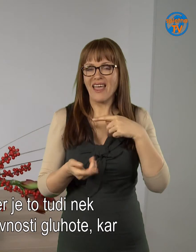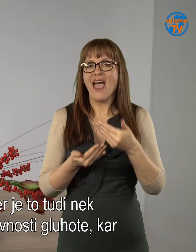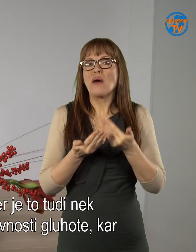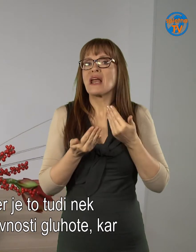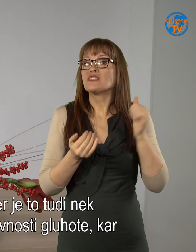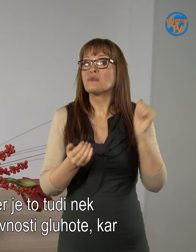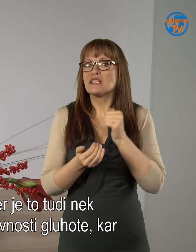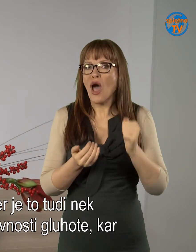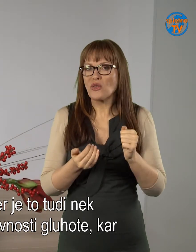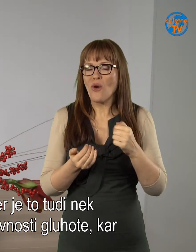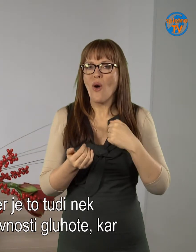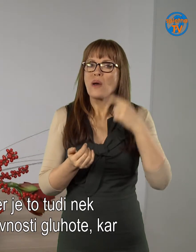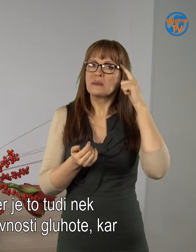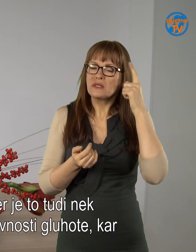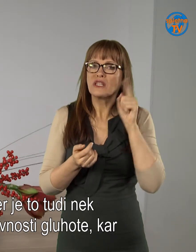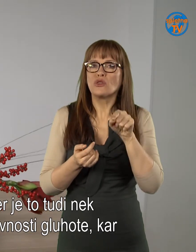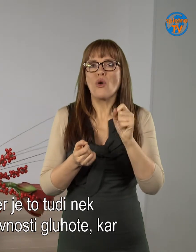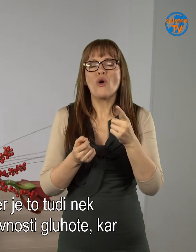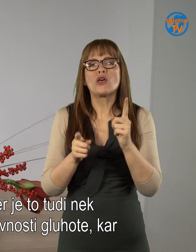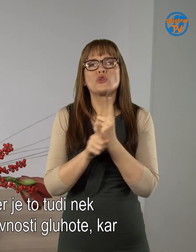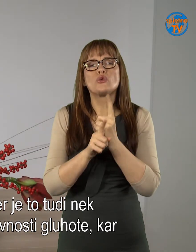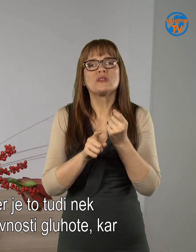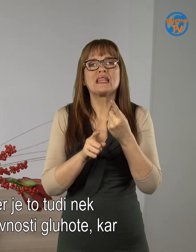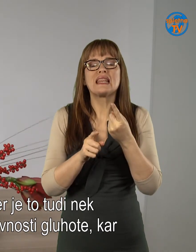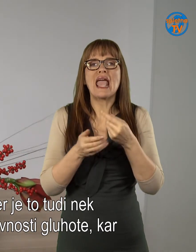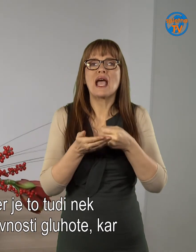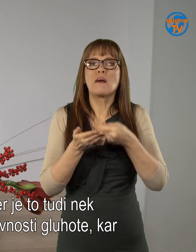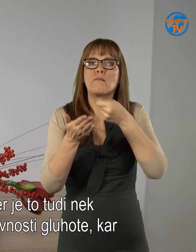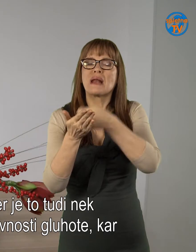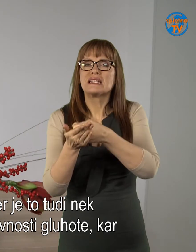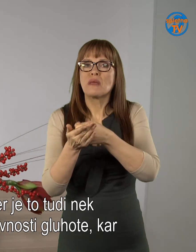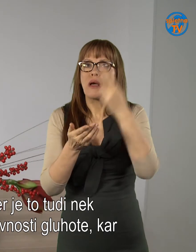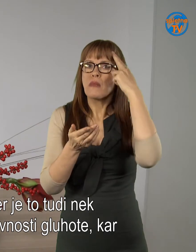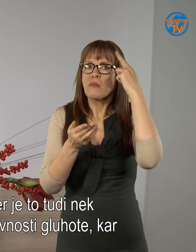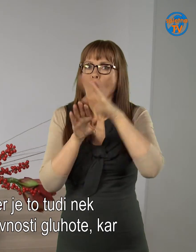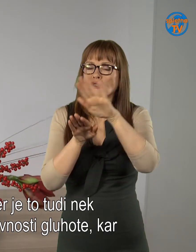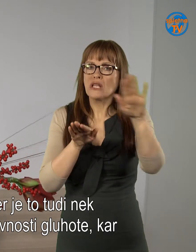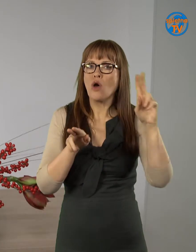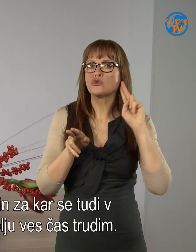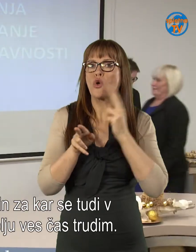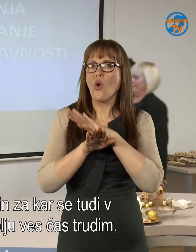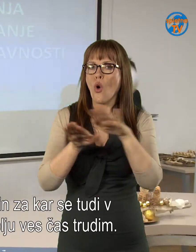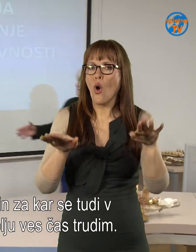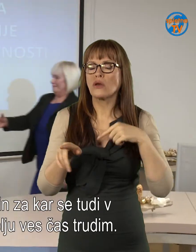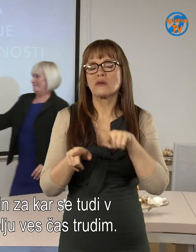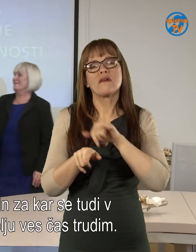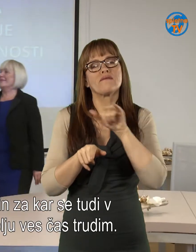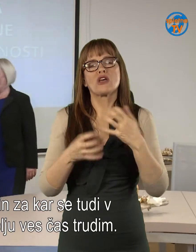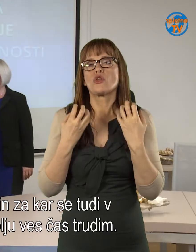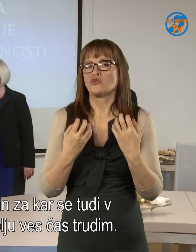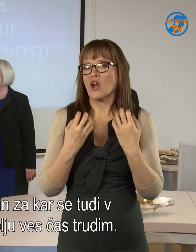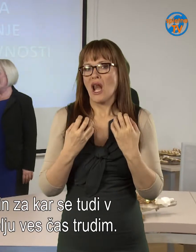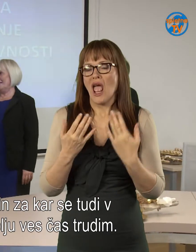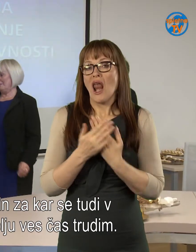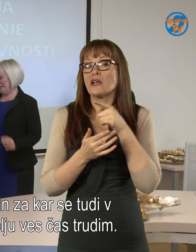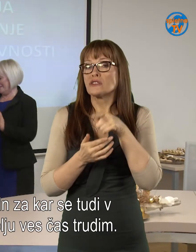zato, ker se mi zdi, da je to tudi nek prispevek prepoznavnosti gluhote, kar sem si vedno želela in za